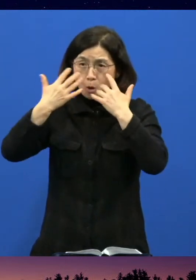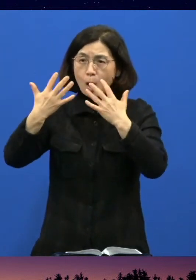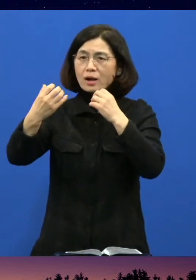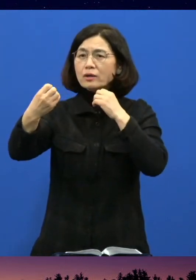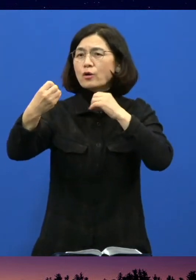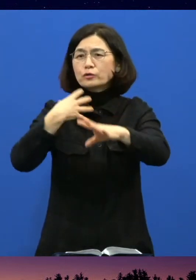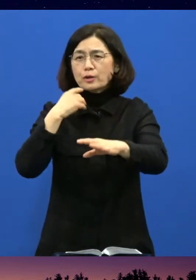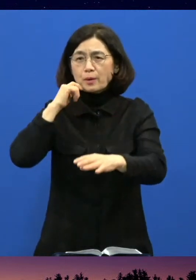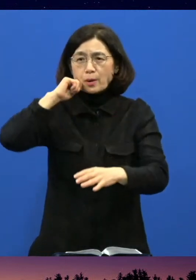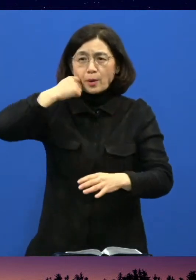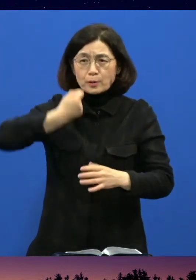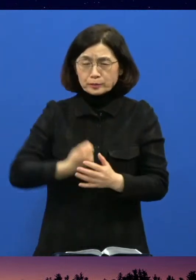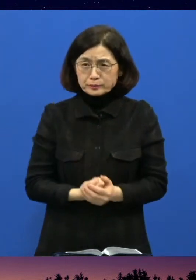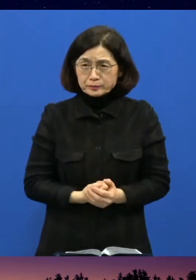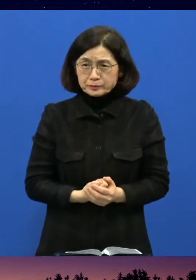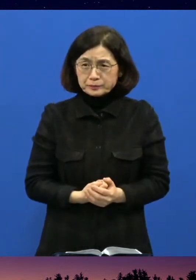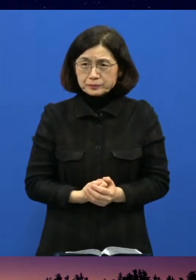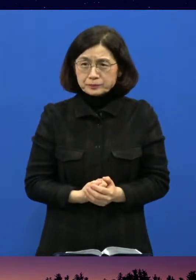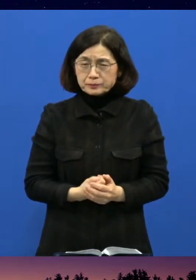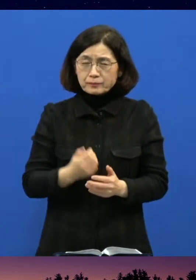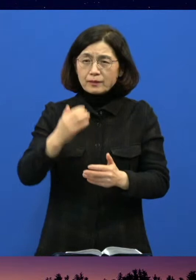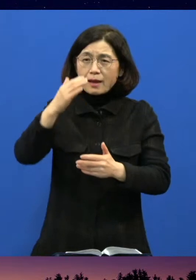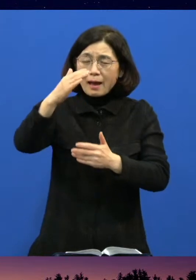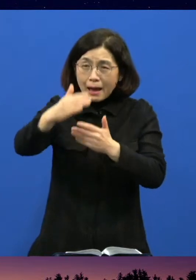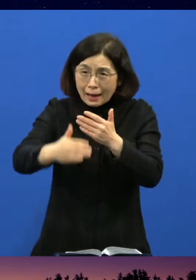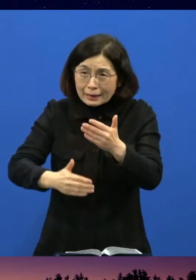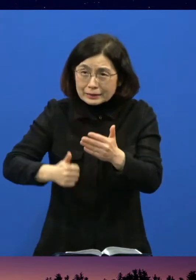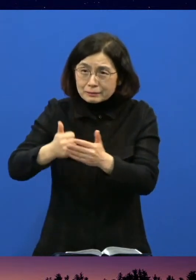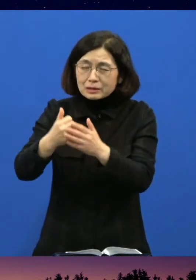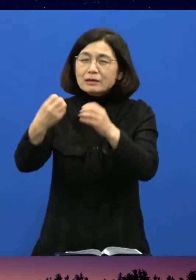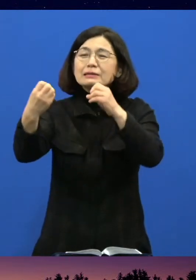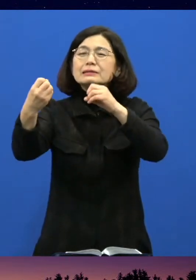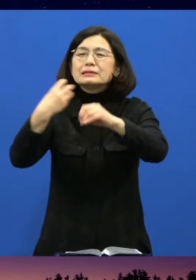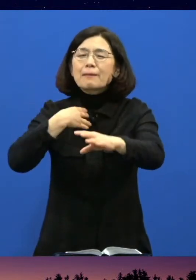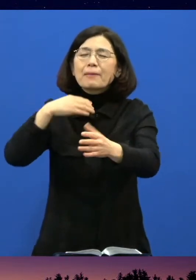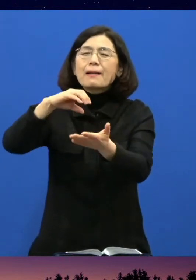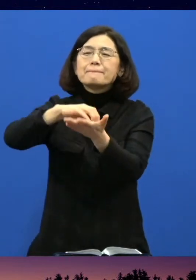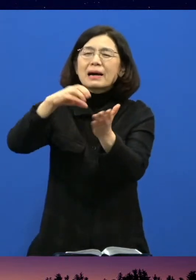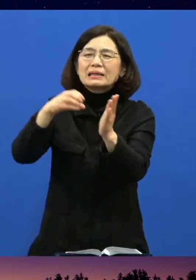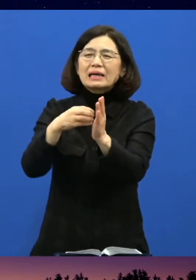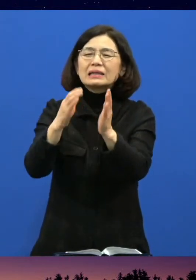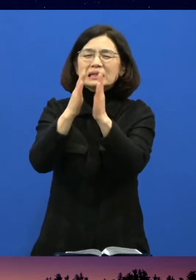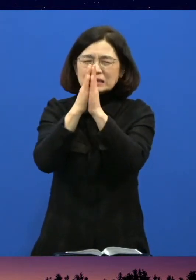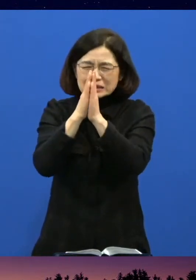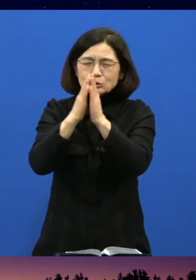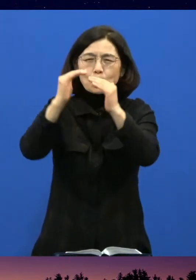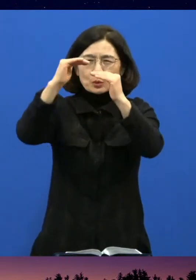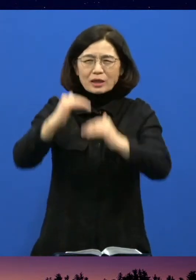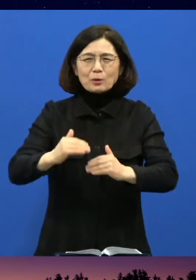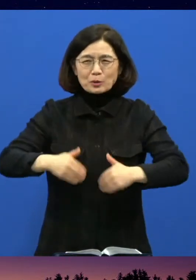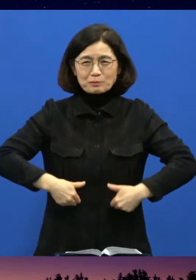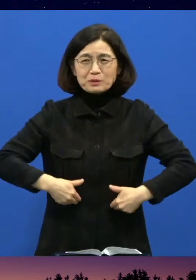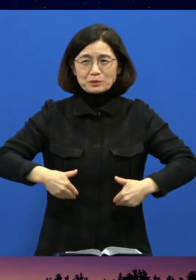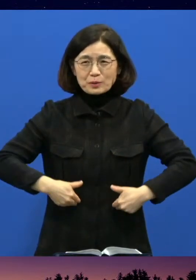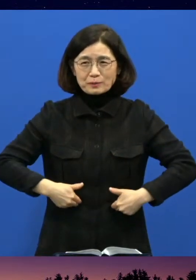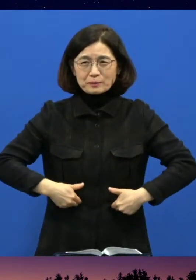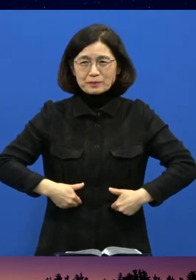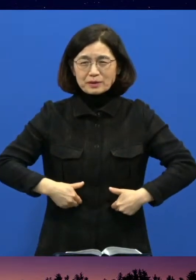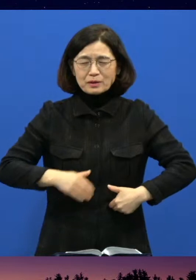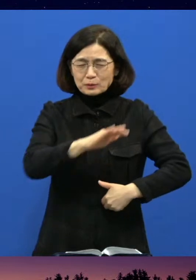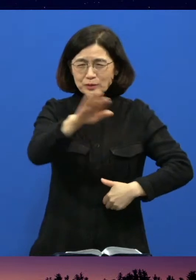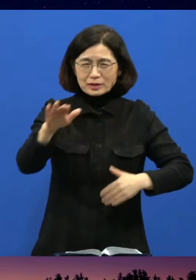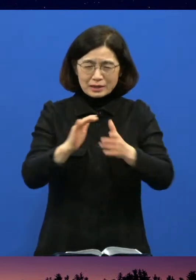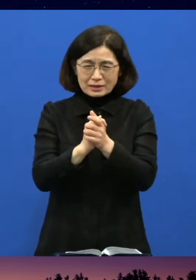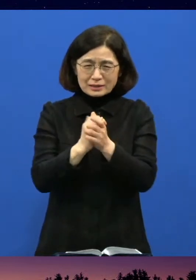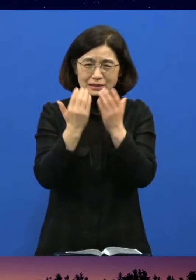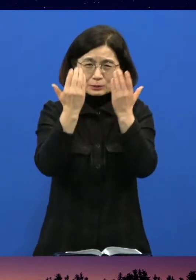하나님이 들으실 만한 기도여야 된다는 거예요. 그런데 우리가 기도를 하지만 그렇게 명확하지